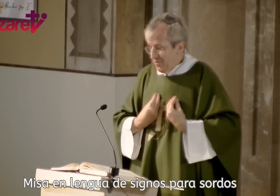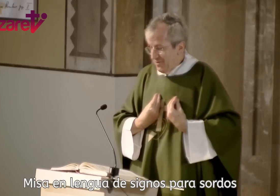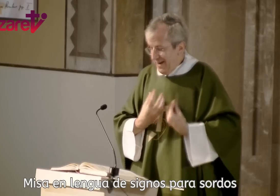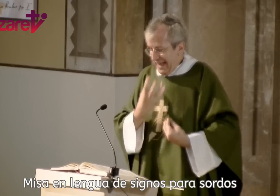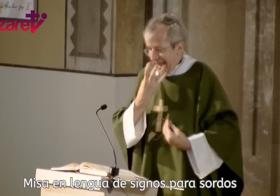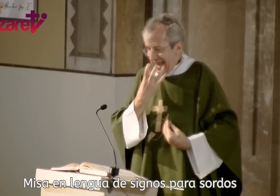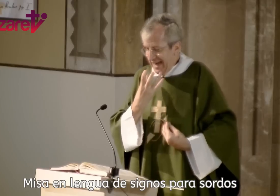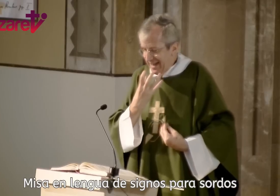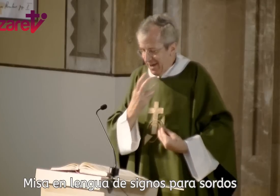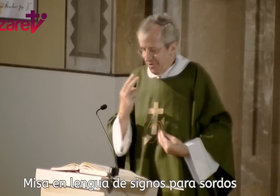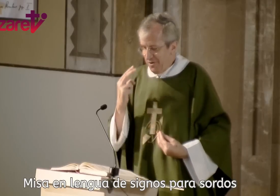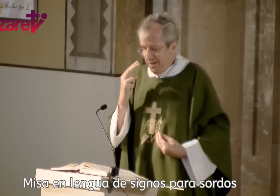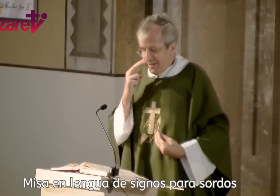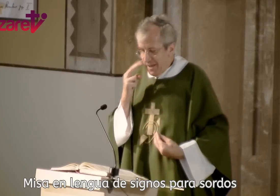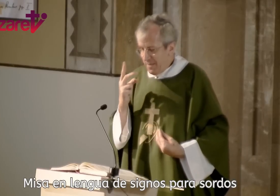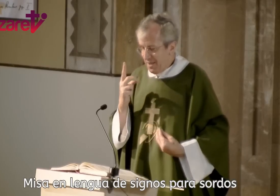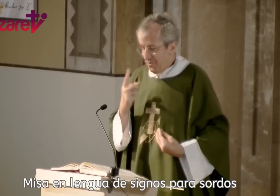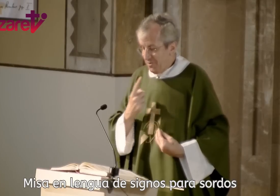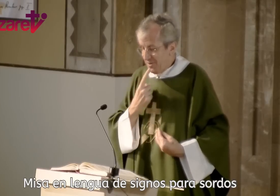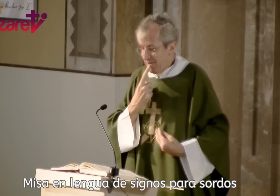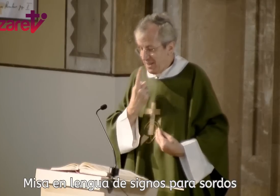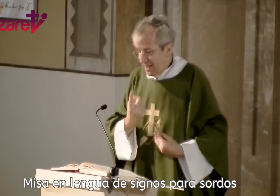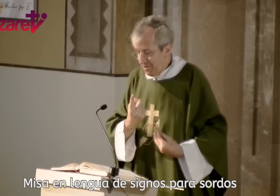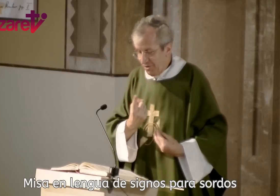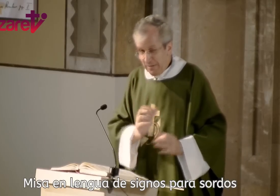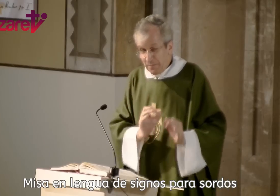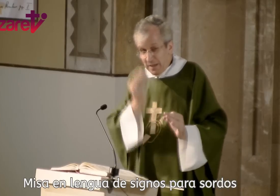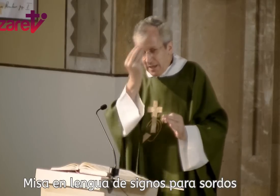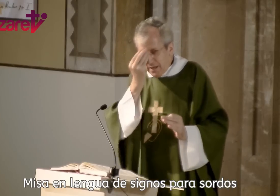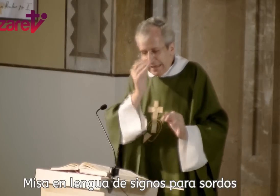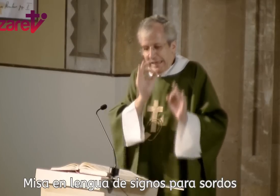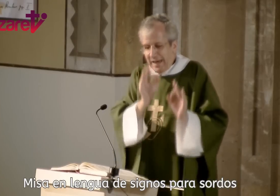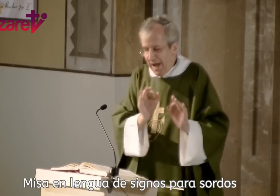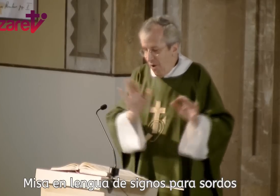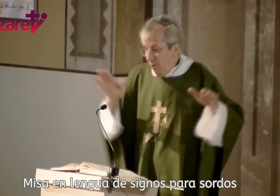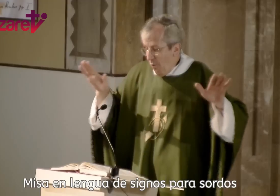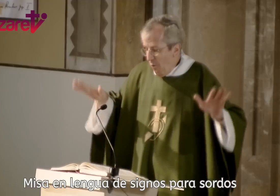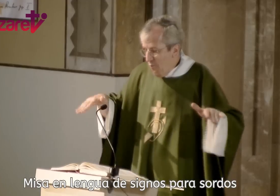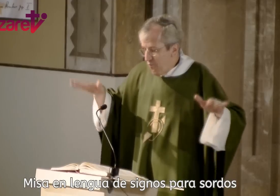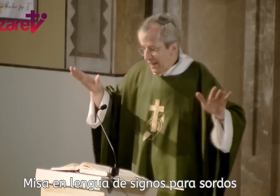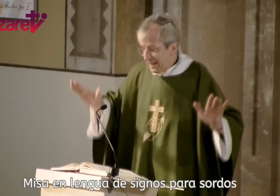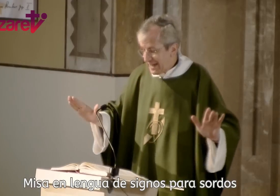asustaron y gritaron de miedo, diciendo que era un